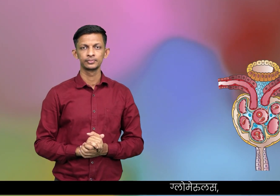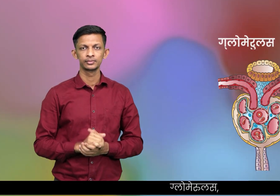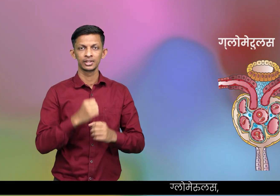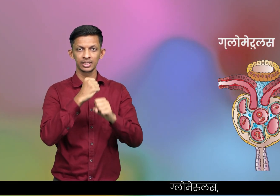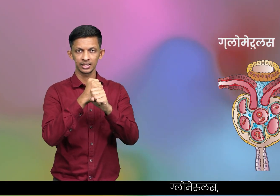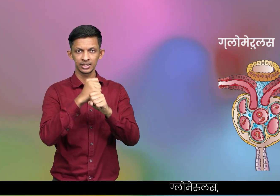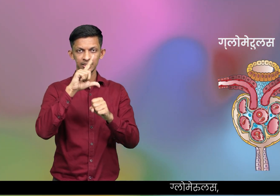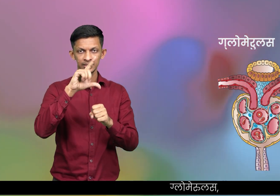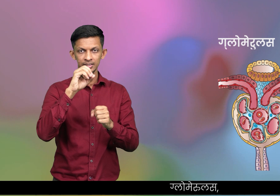ग्लोमेरुलस,